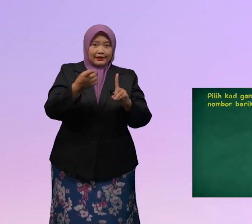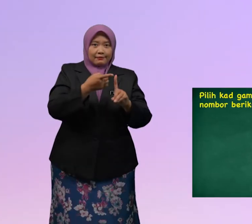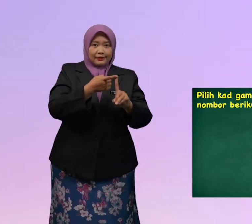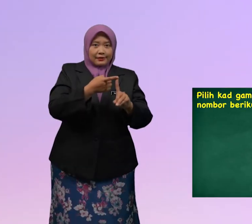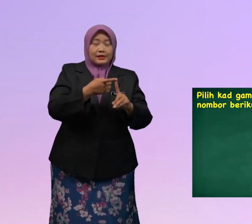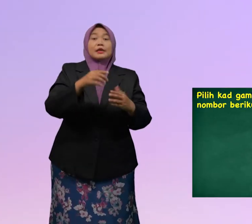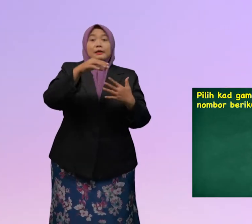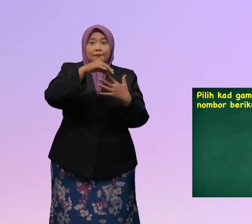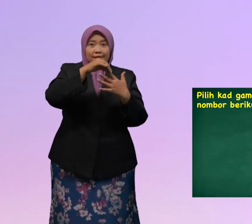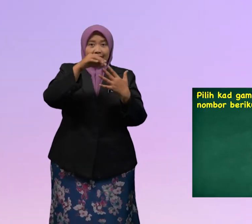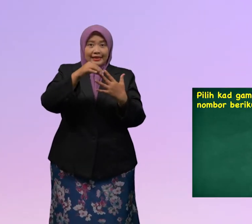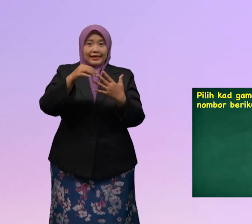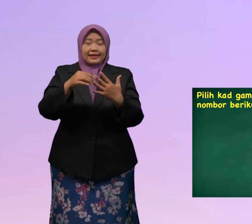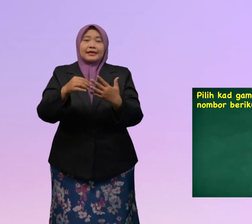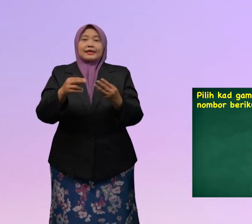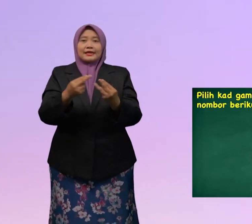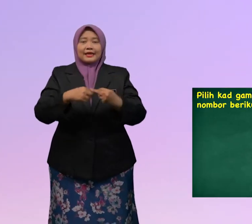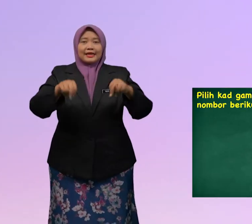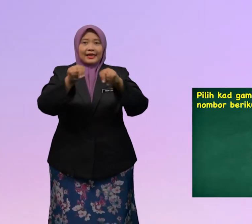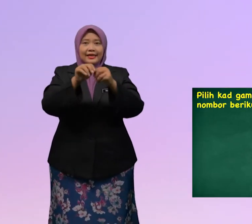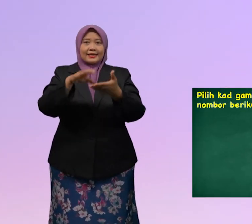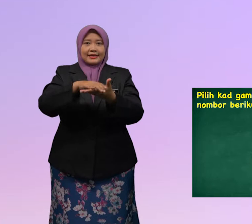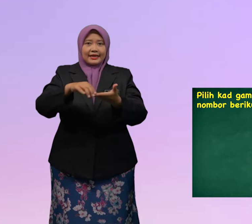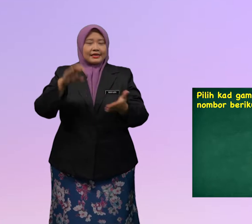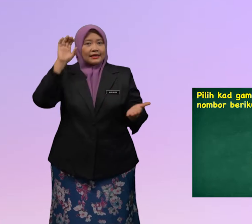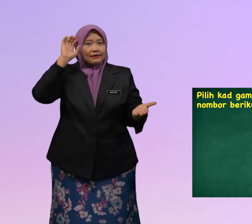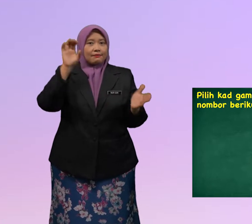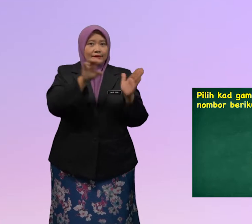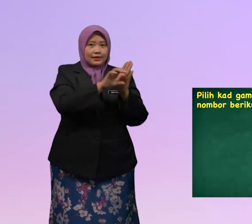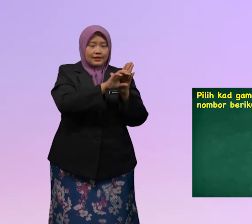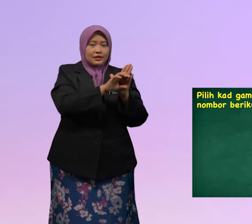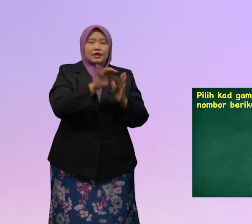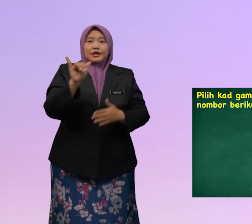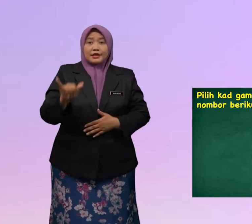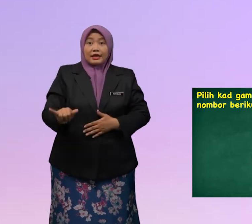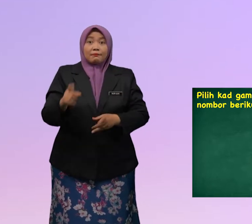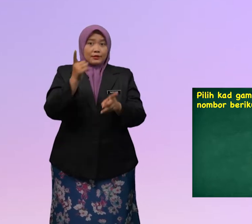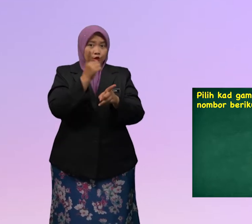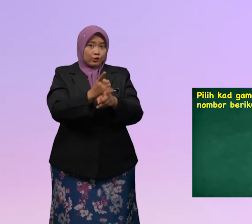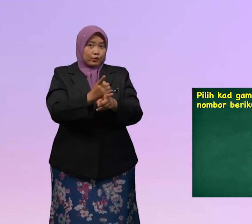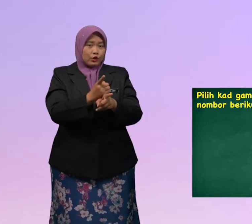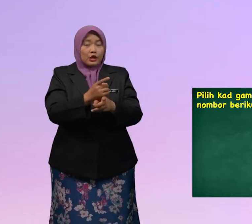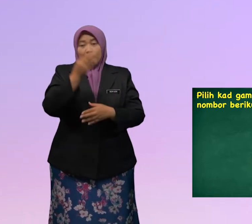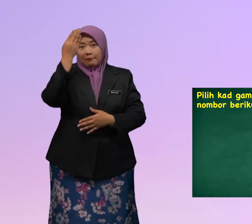Pertama, pilih nilai kad gambar yang betul